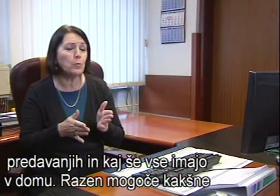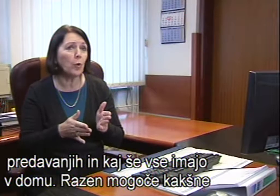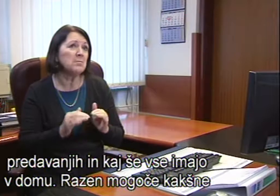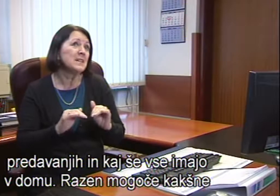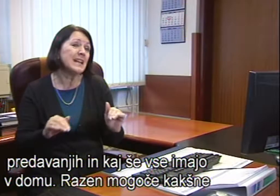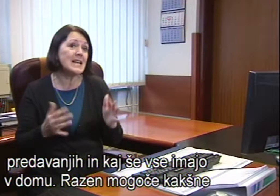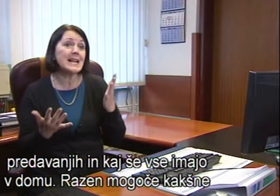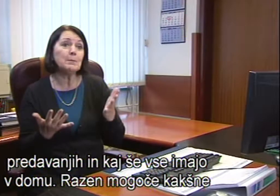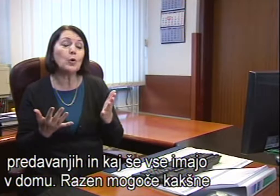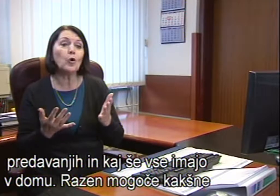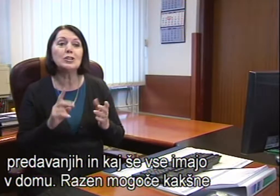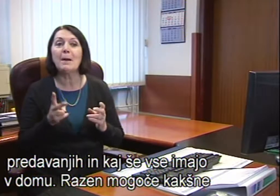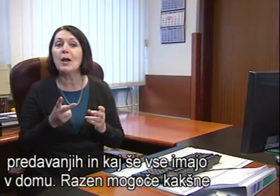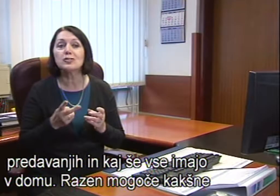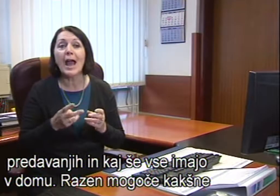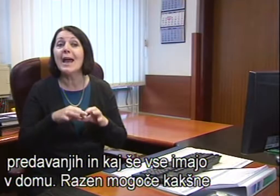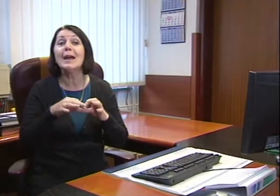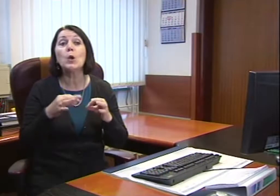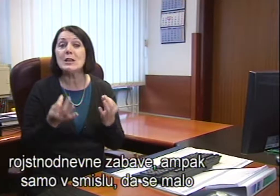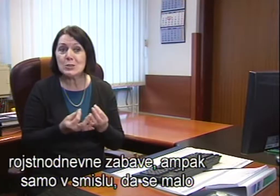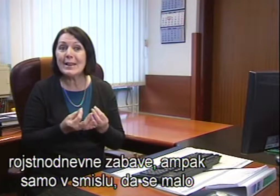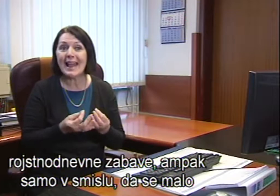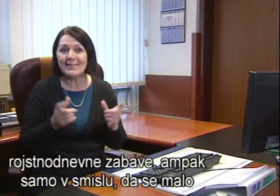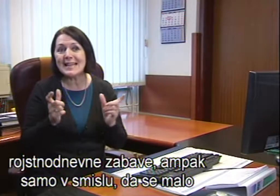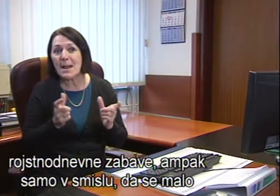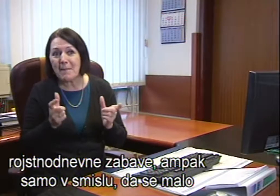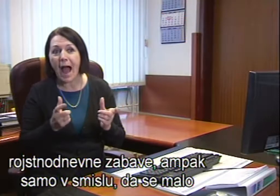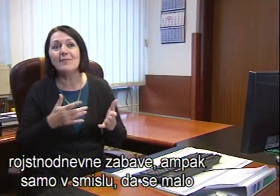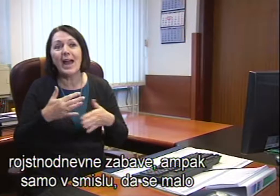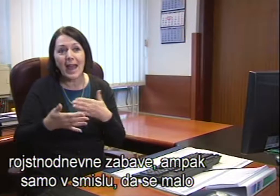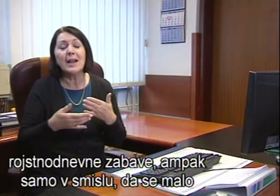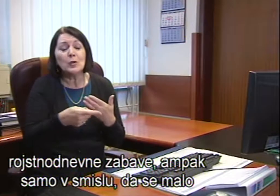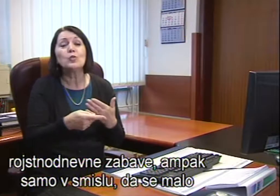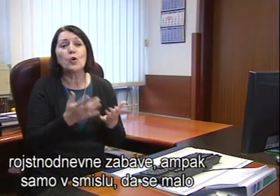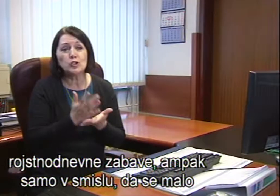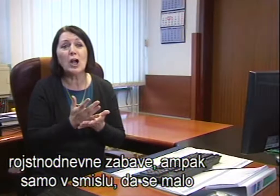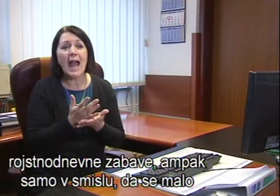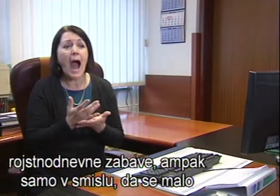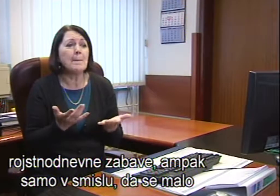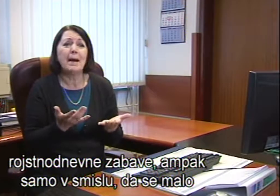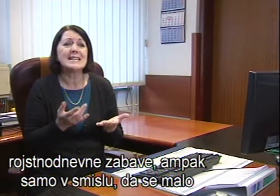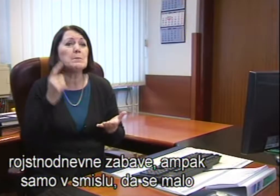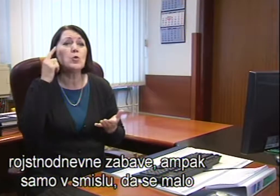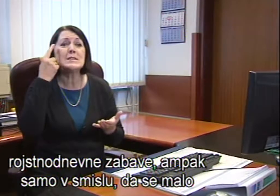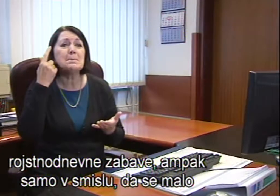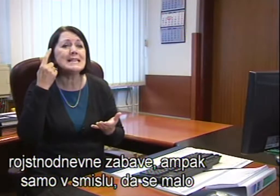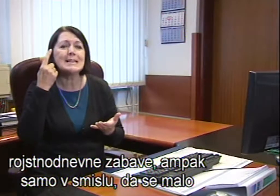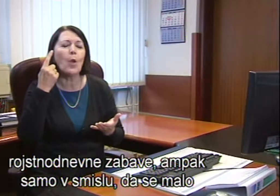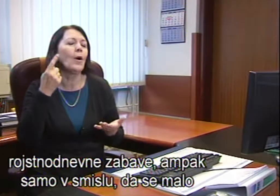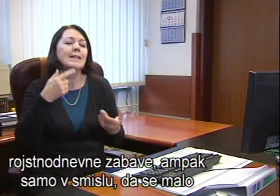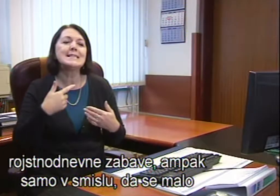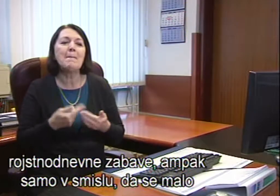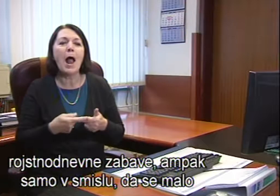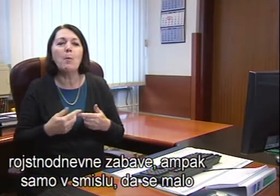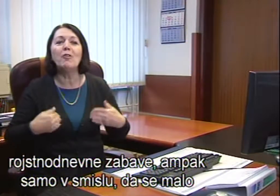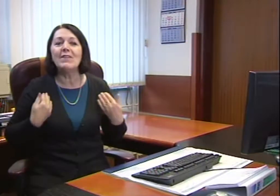v domu, razen mogoče ima kakšne rojstnodnevne zabave, to še, ampak samo v